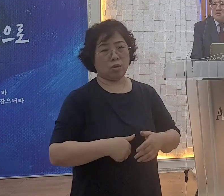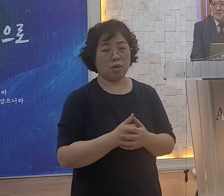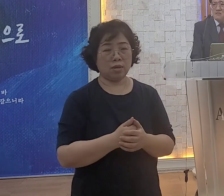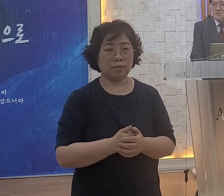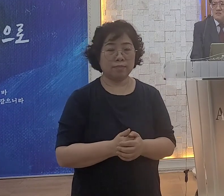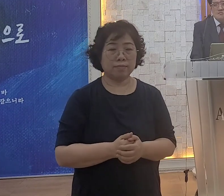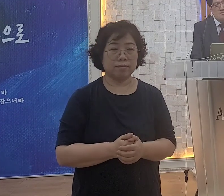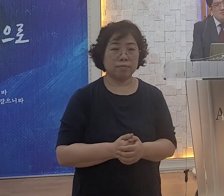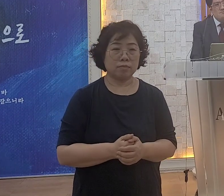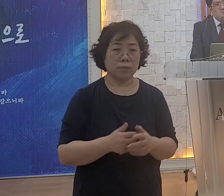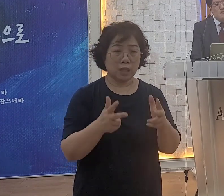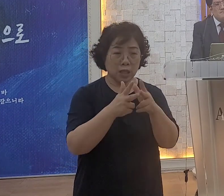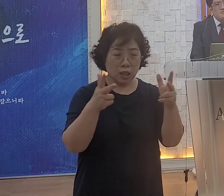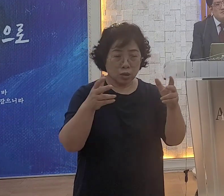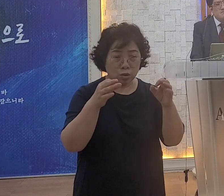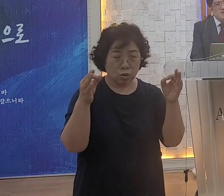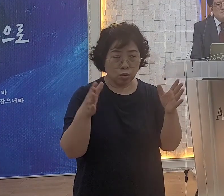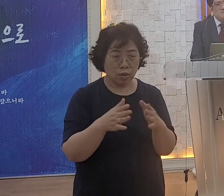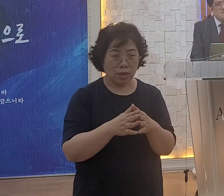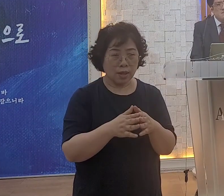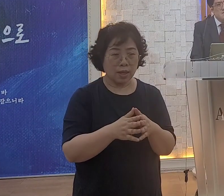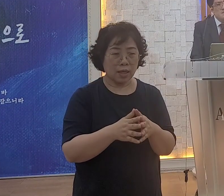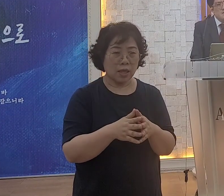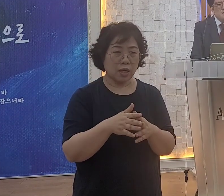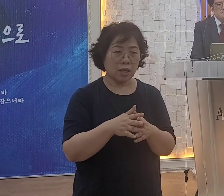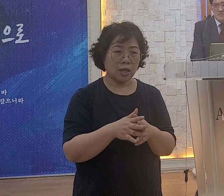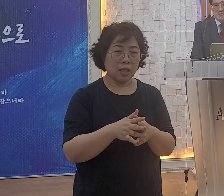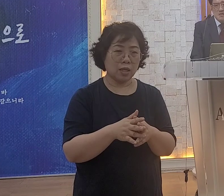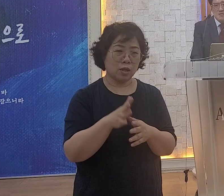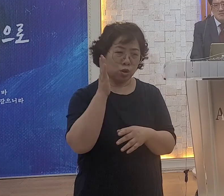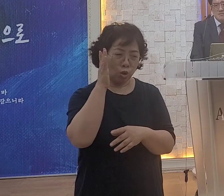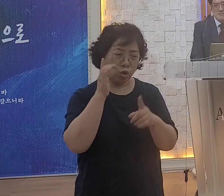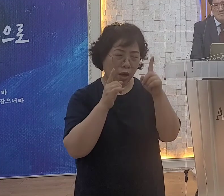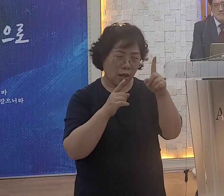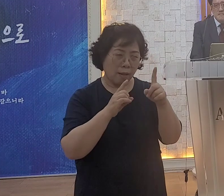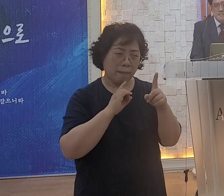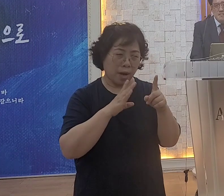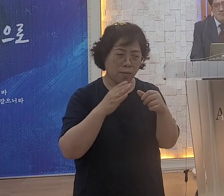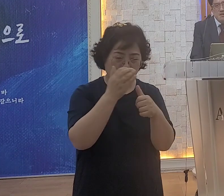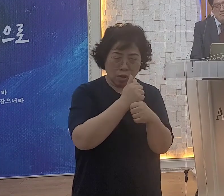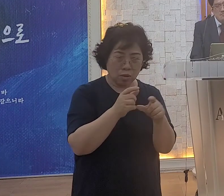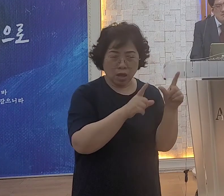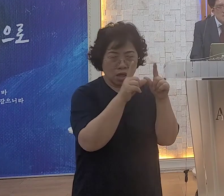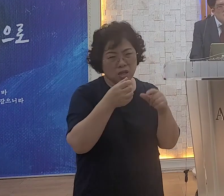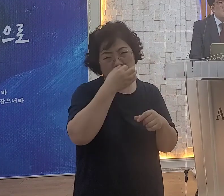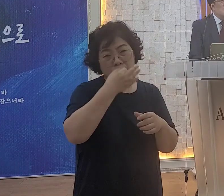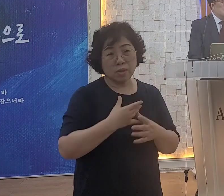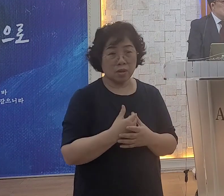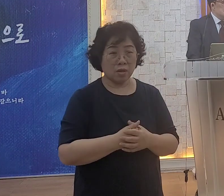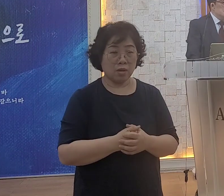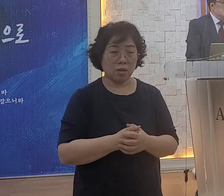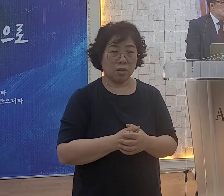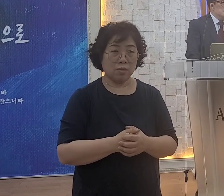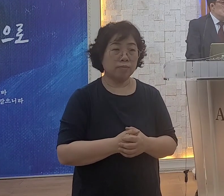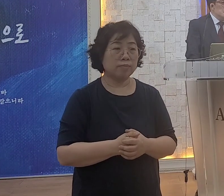일주일 동안 오늘 주일 한번 설교만으로 이 세상을 버티기에는 너무나도